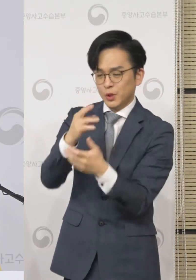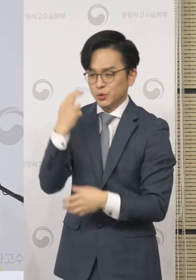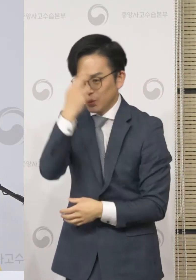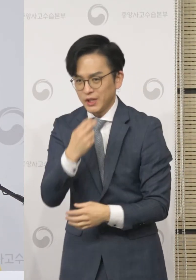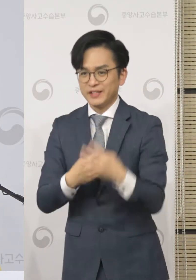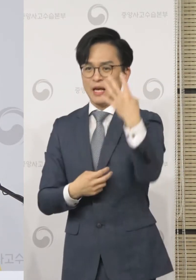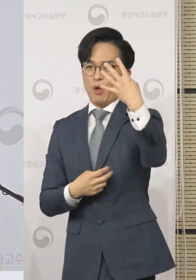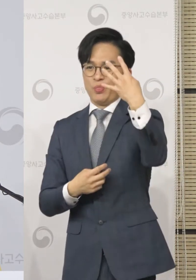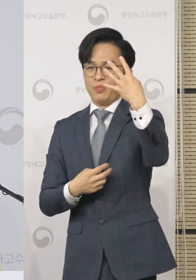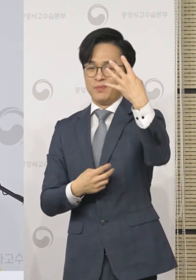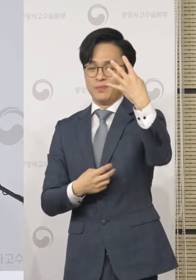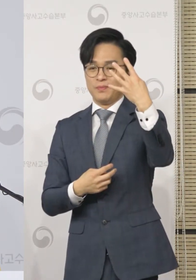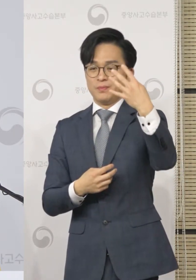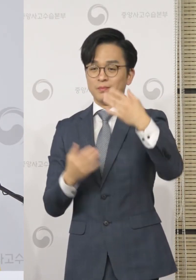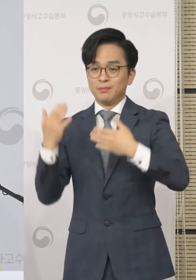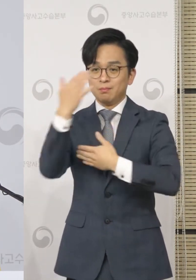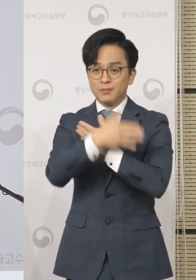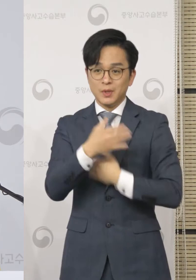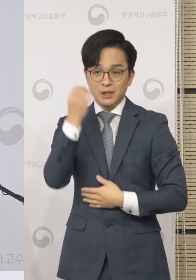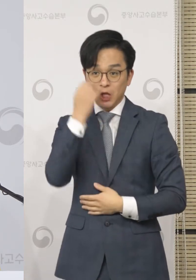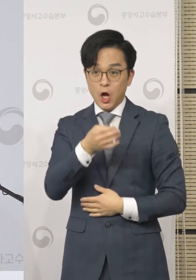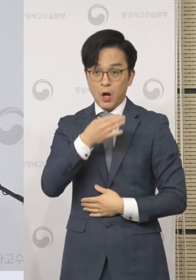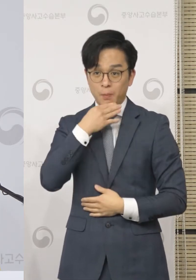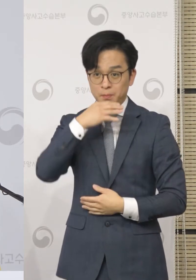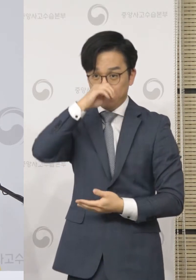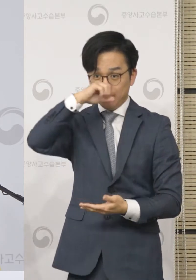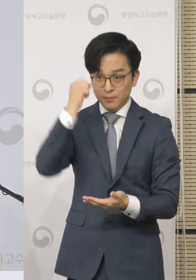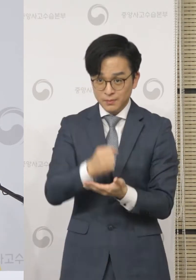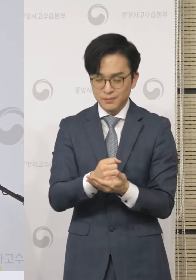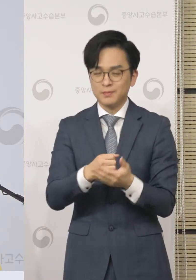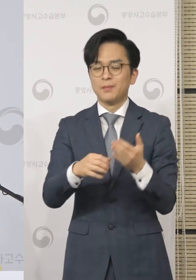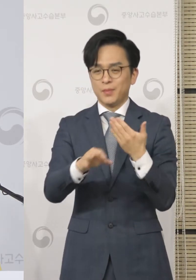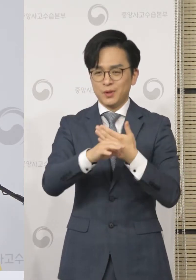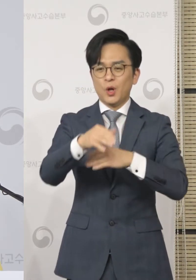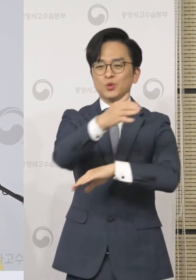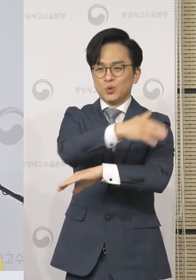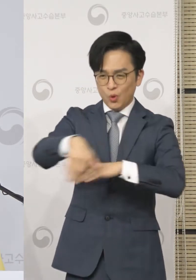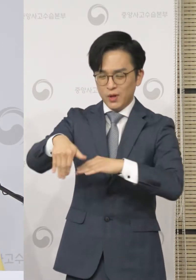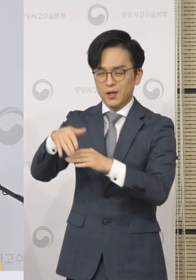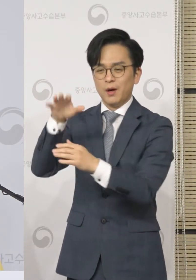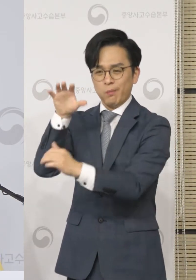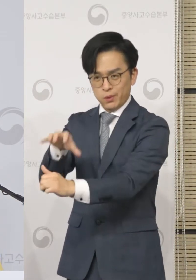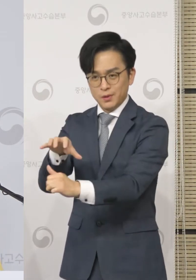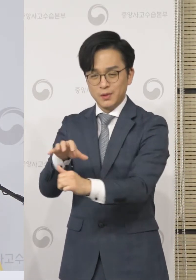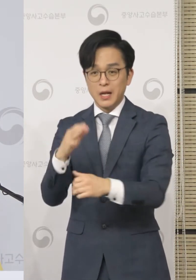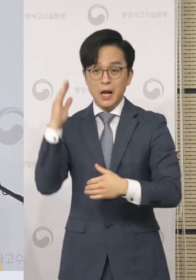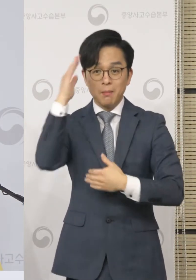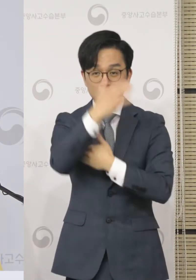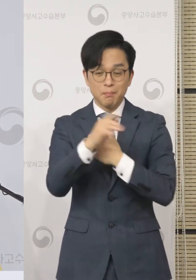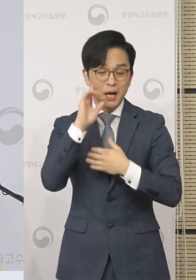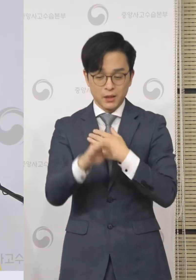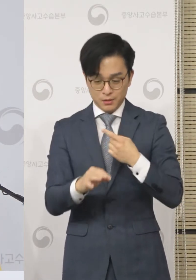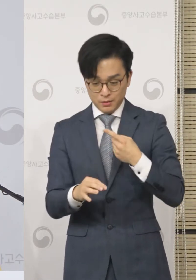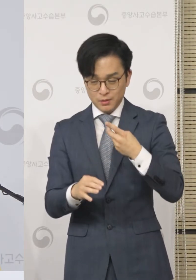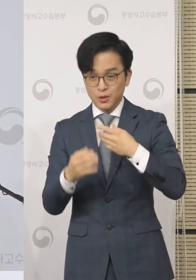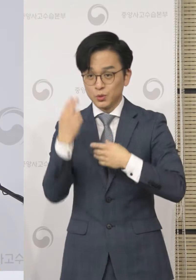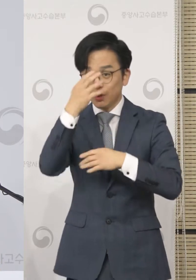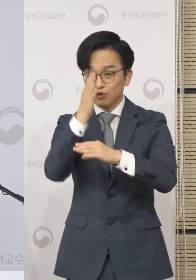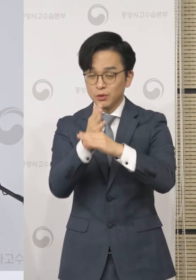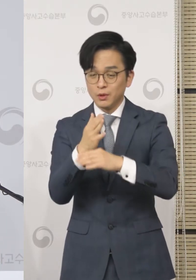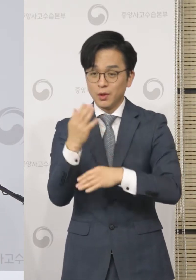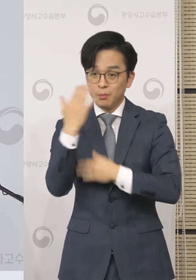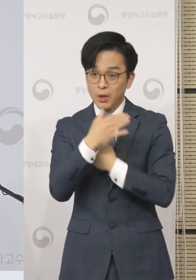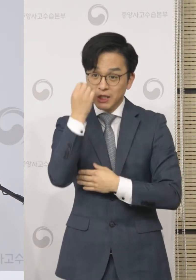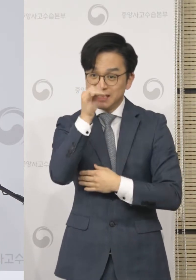검역을 통해 증상이 없는 교민들만 시설에 입소하게 되고 증상이 있는 경우 즉시